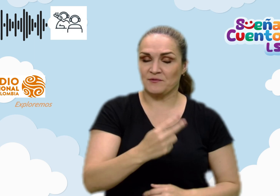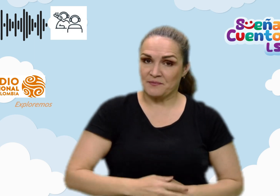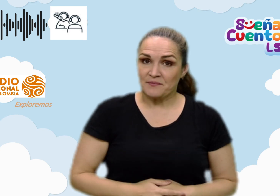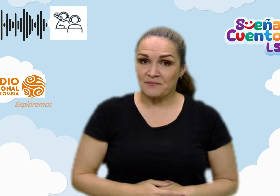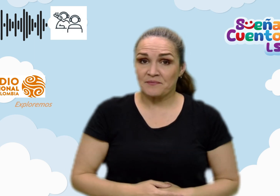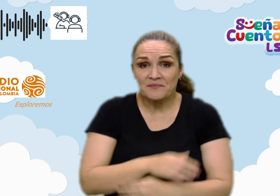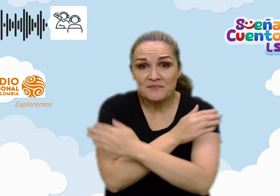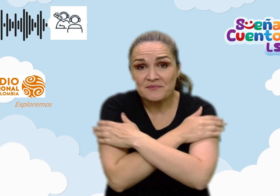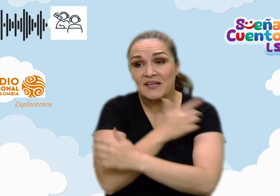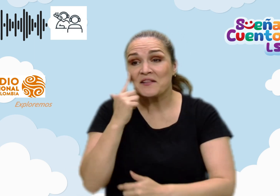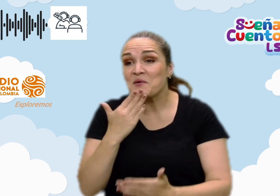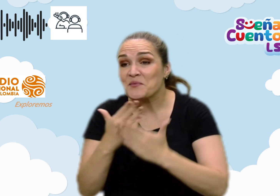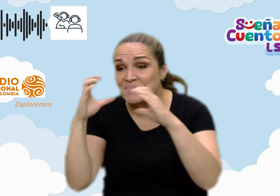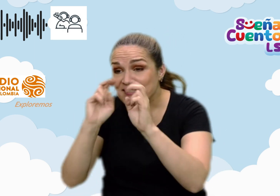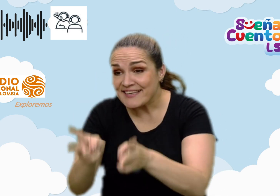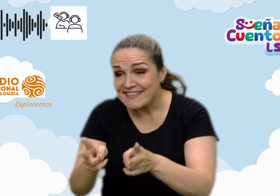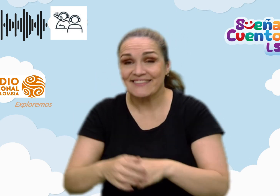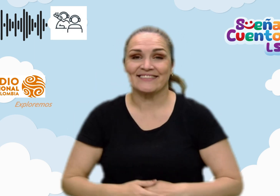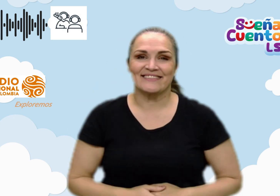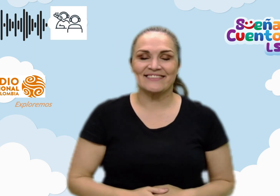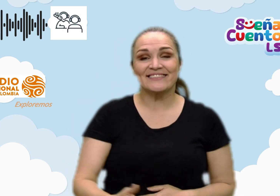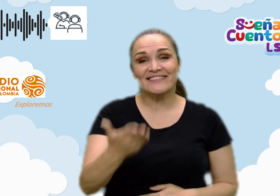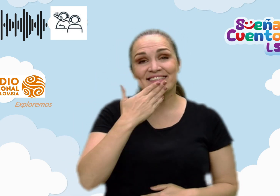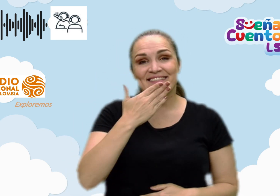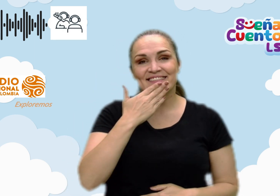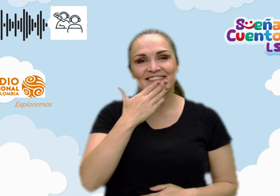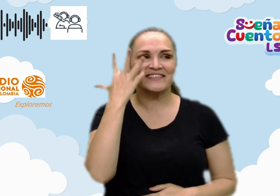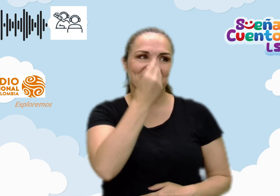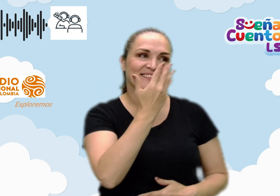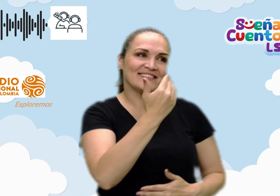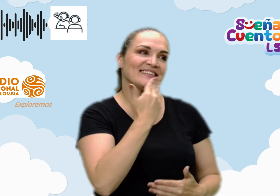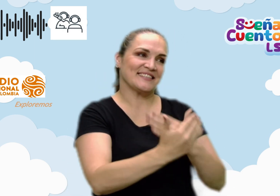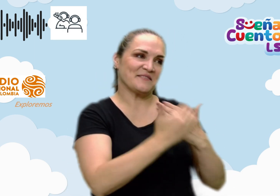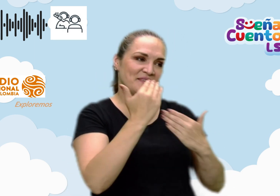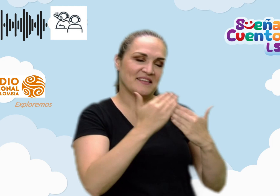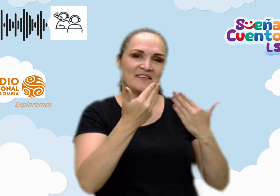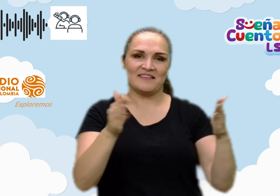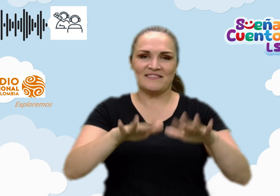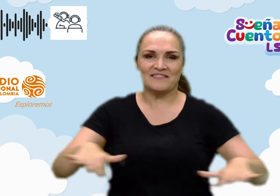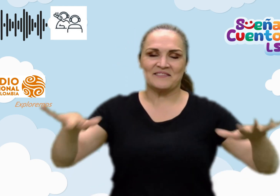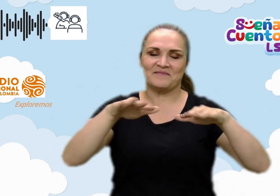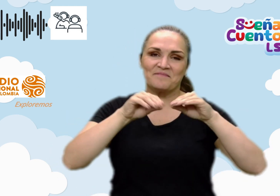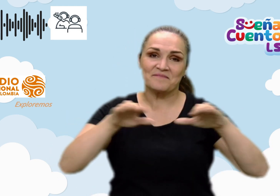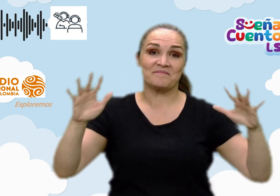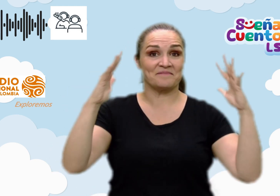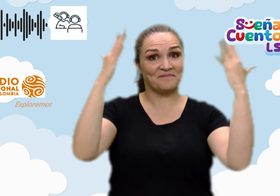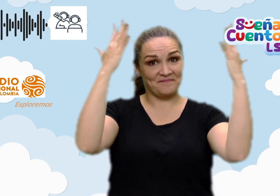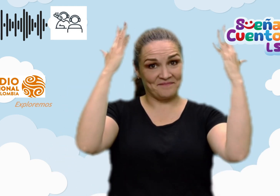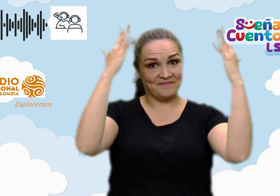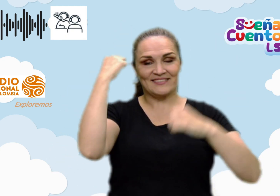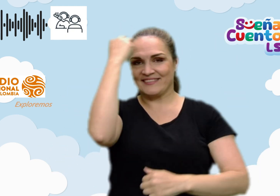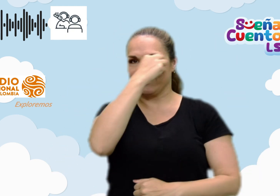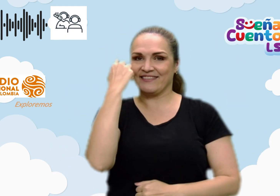de señas lo que la voz en off está diciendo. Un abracito, Andrea, buena noche, que descanse. Gracias, hermosa, por invitarnos, por abrirnos